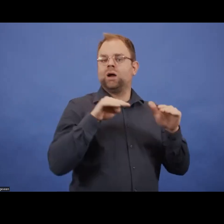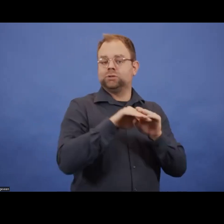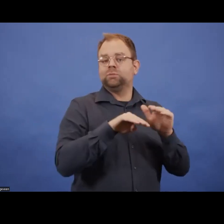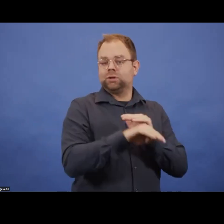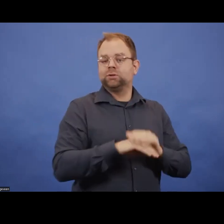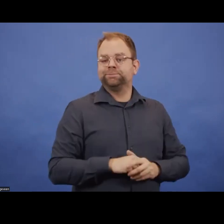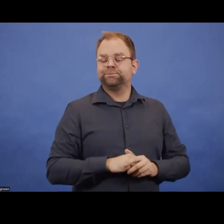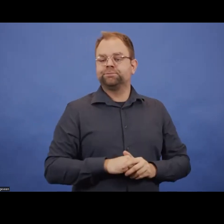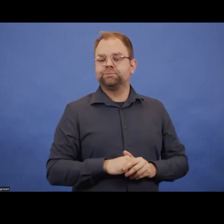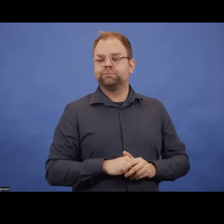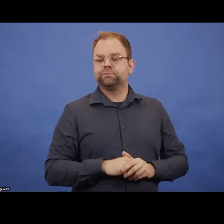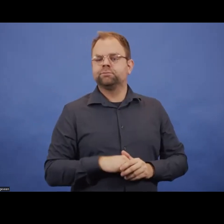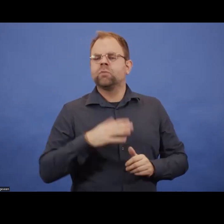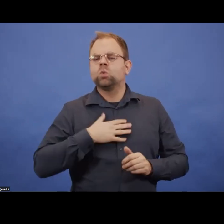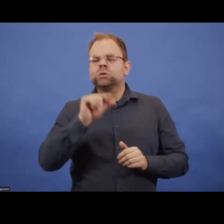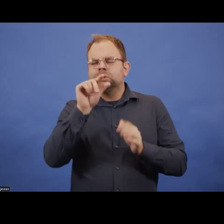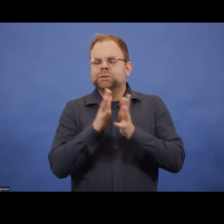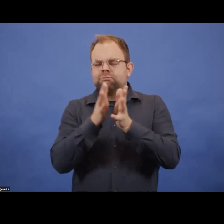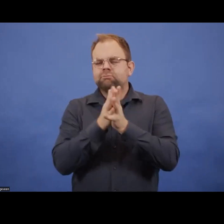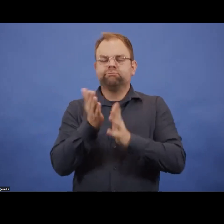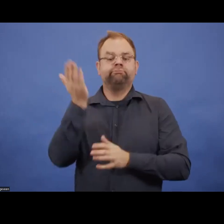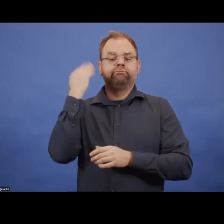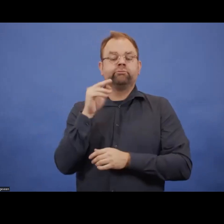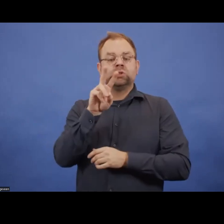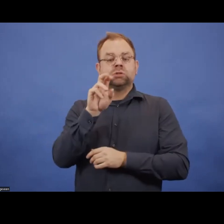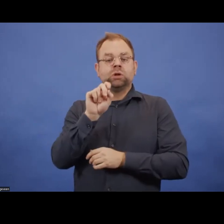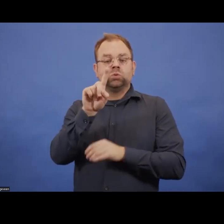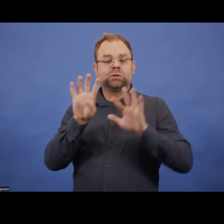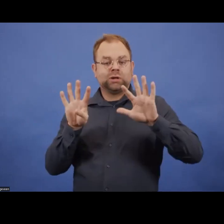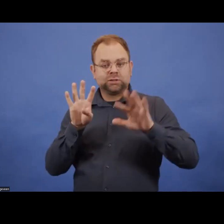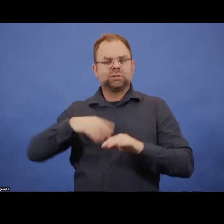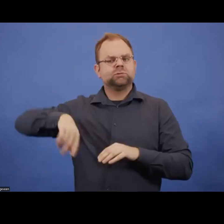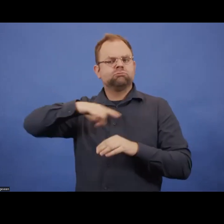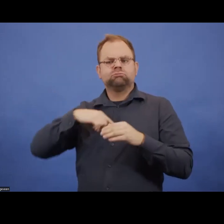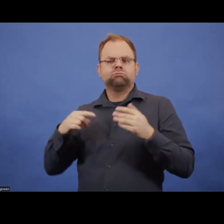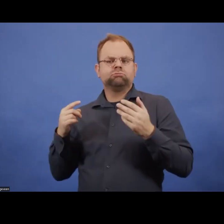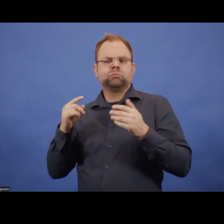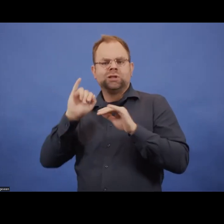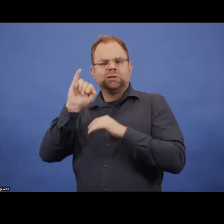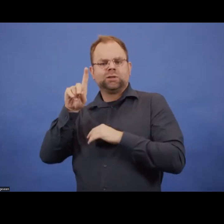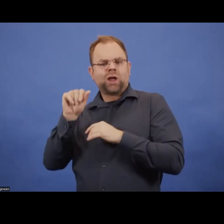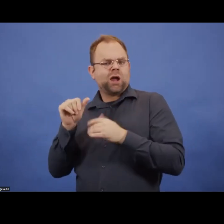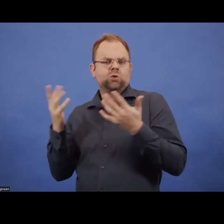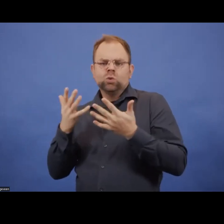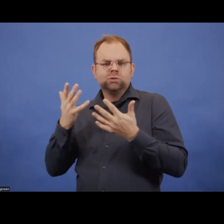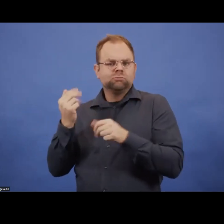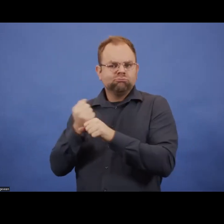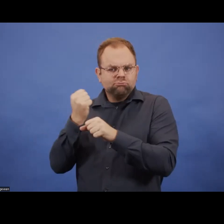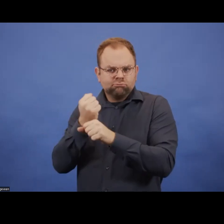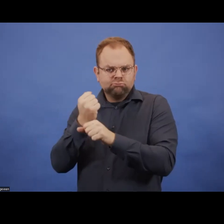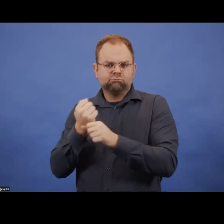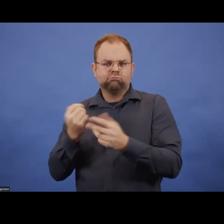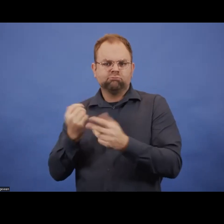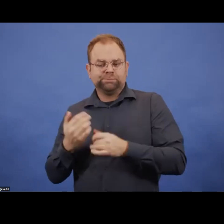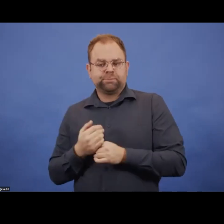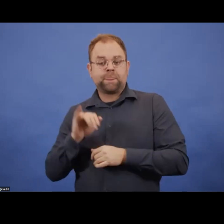sobre lo que IDA hizo en 2019. IDA, como una red global de las organizaciones